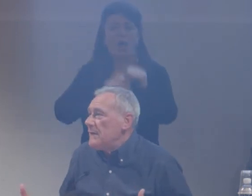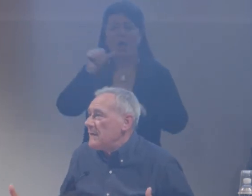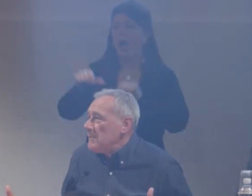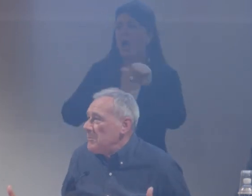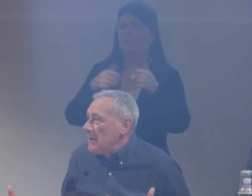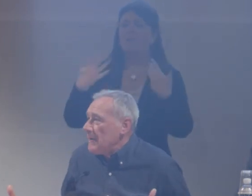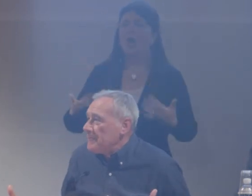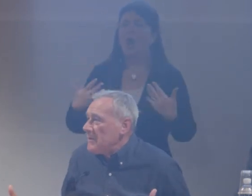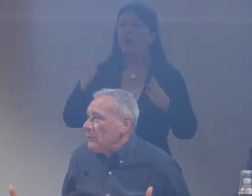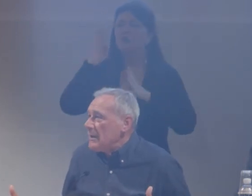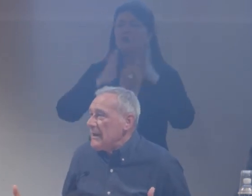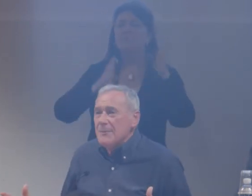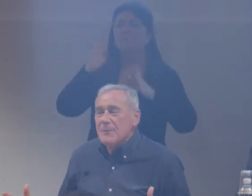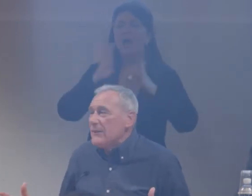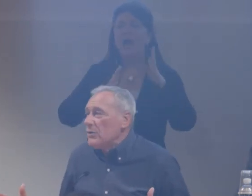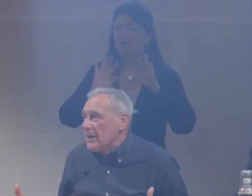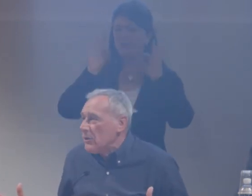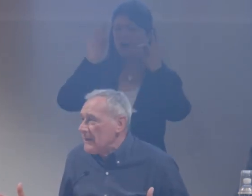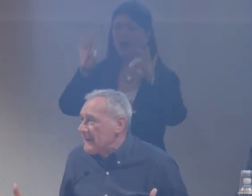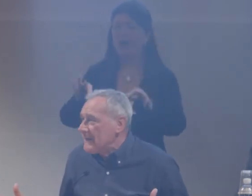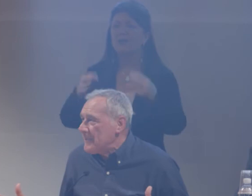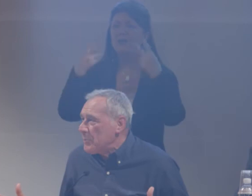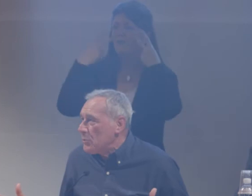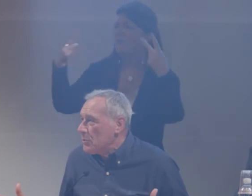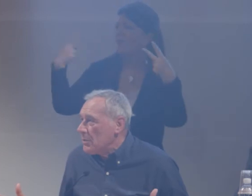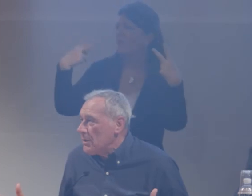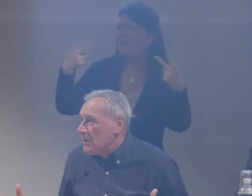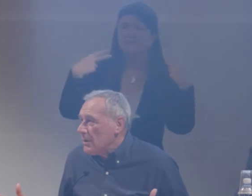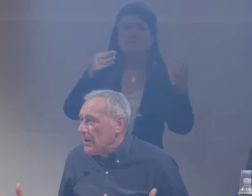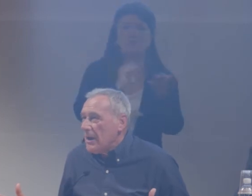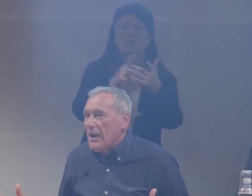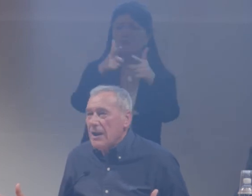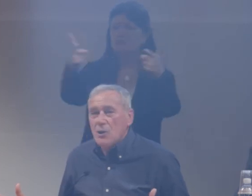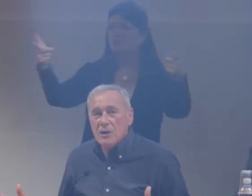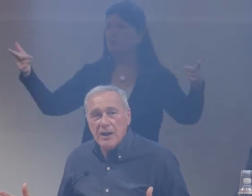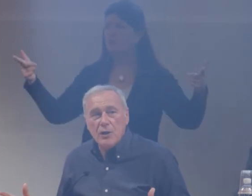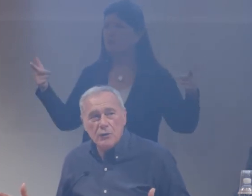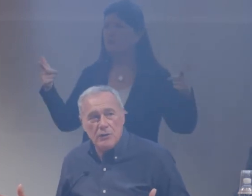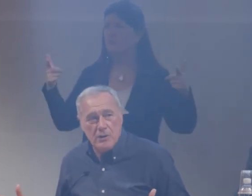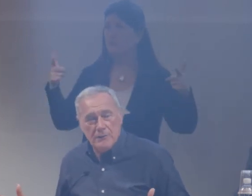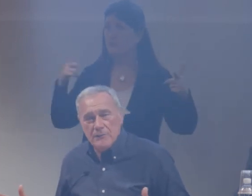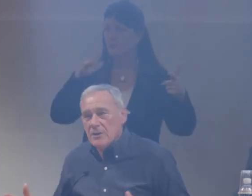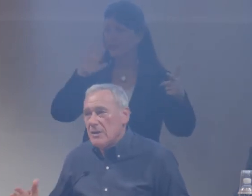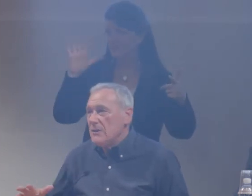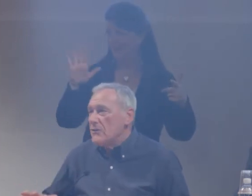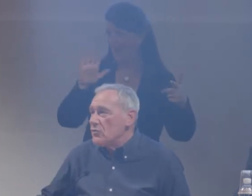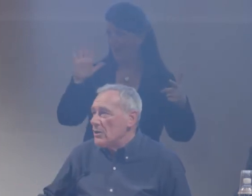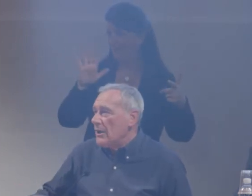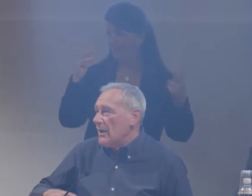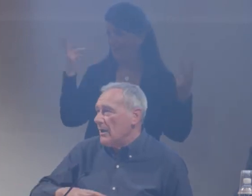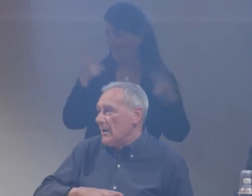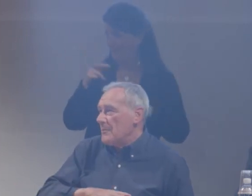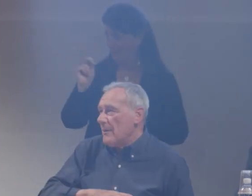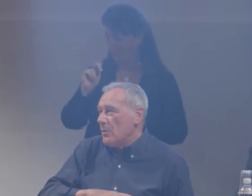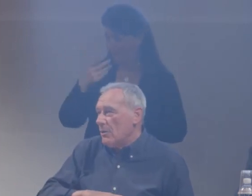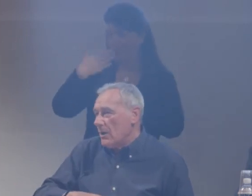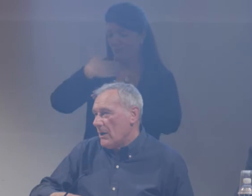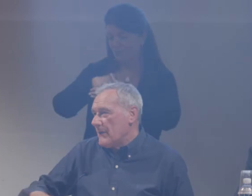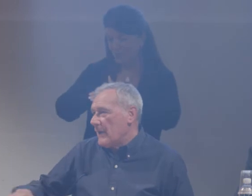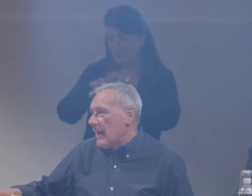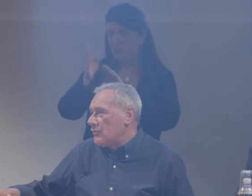più visibile, ti vuole dare l'impressione che non esiste più. E non è così. In Sicilia